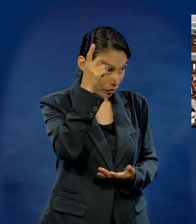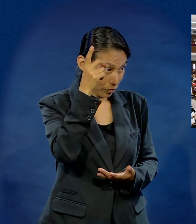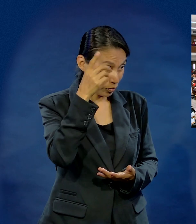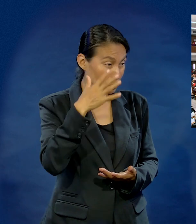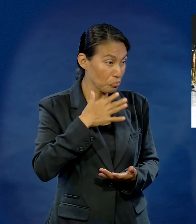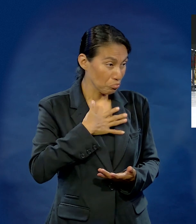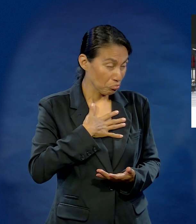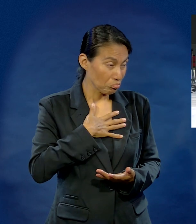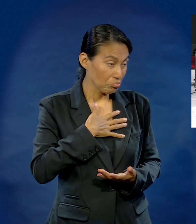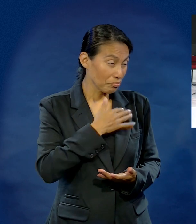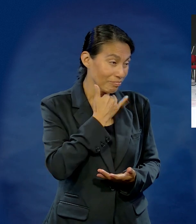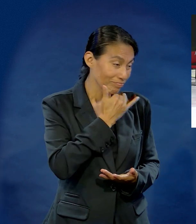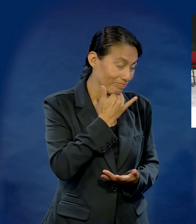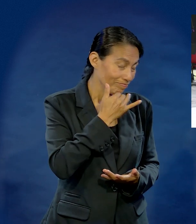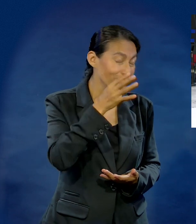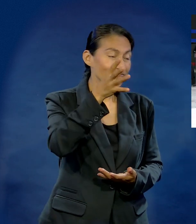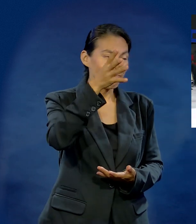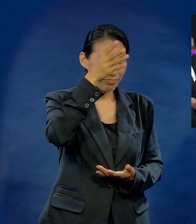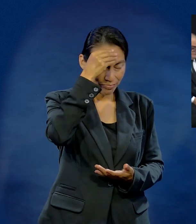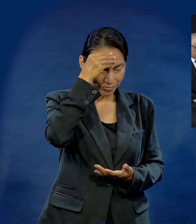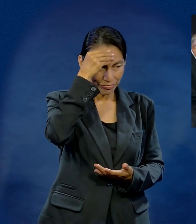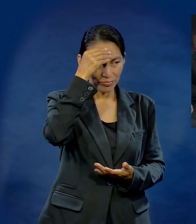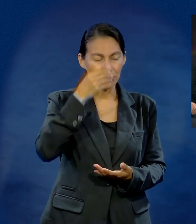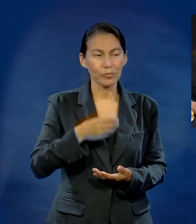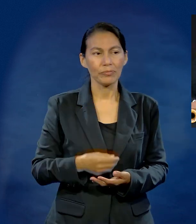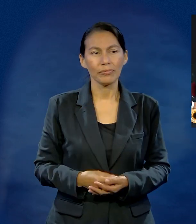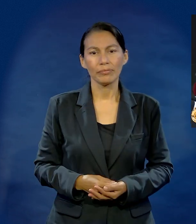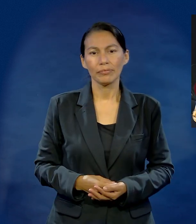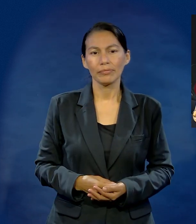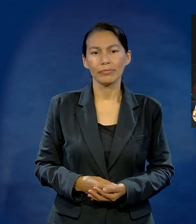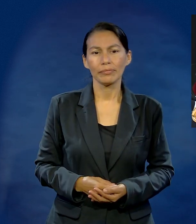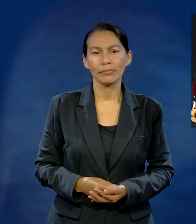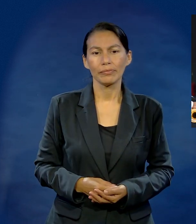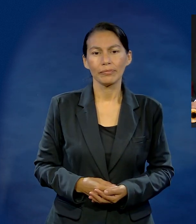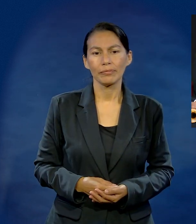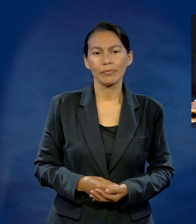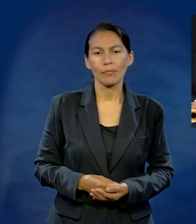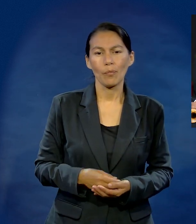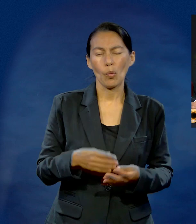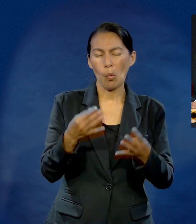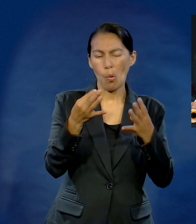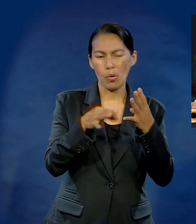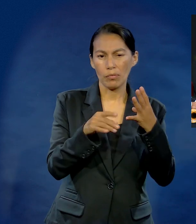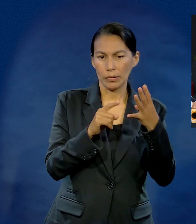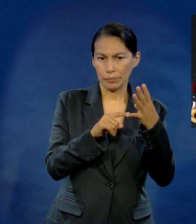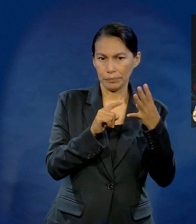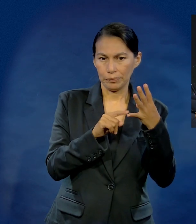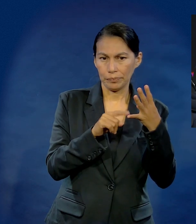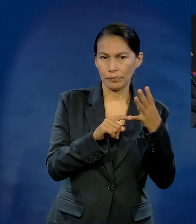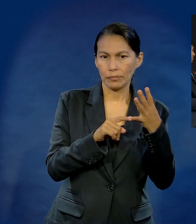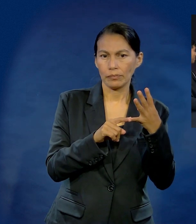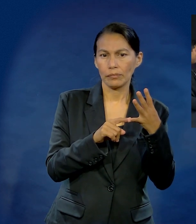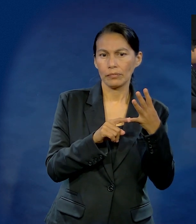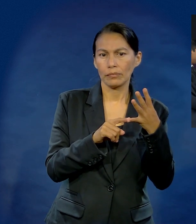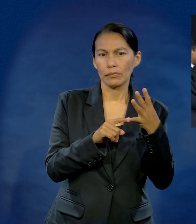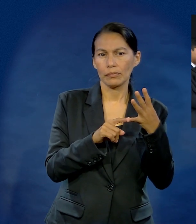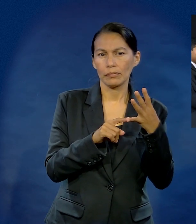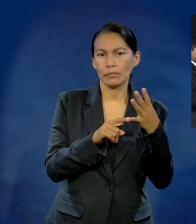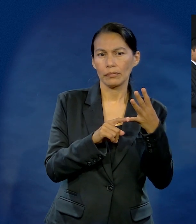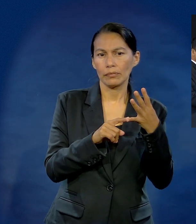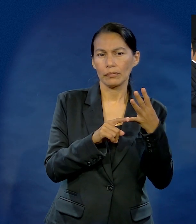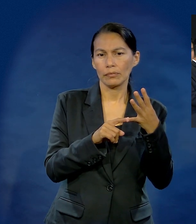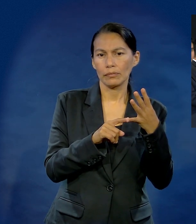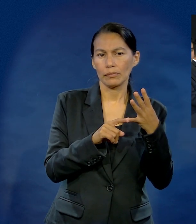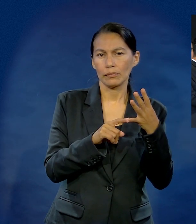si es tu esposo o esposa, dilo con más ternura. Dile así, Aprende de tus errores,